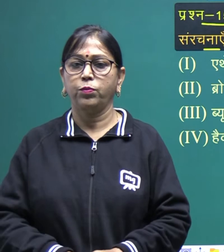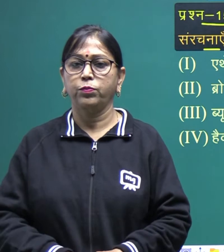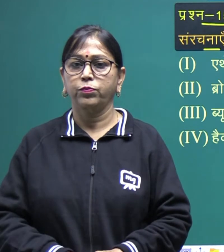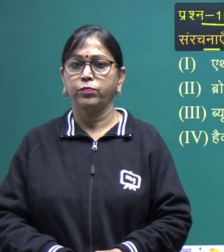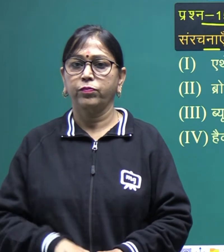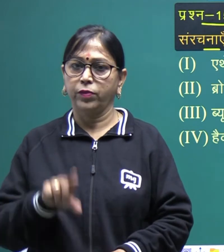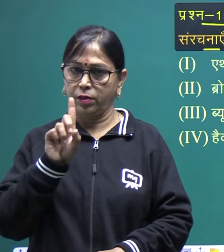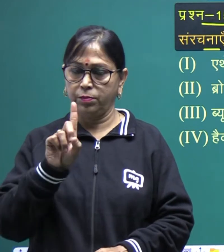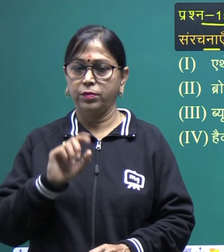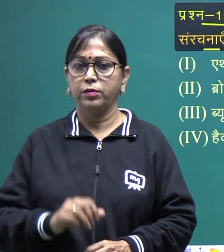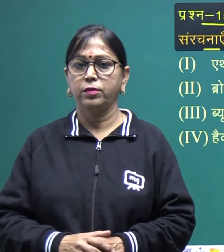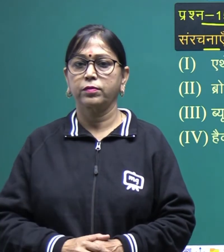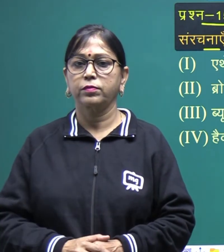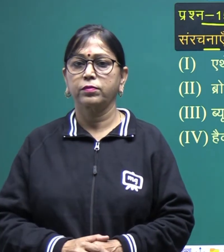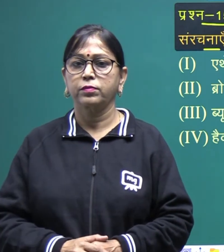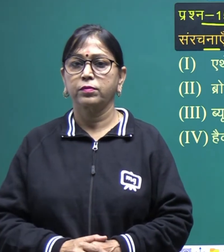नंबर 1